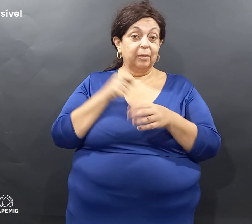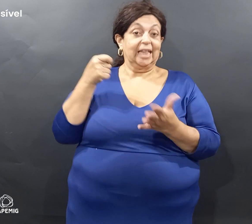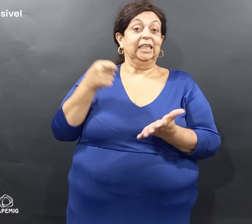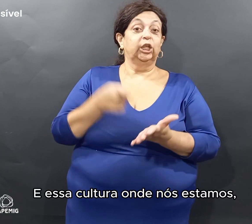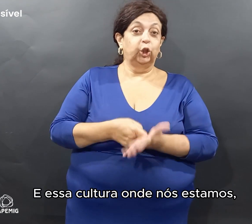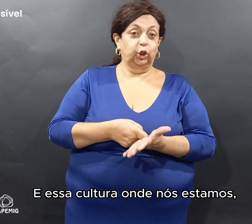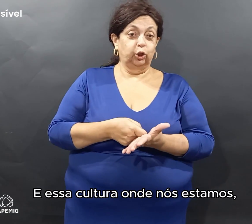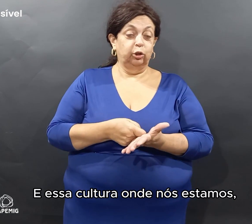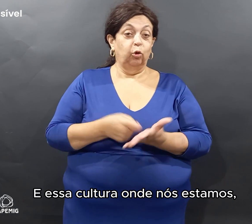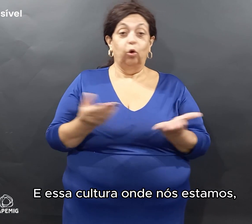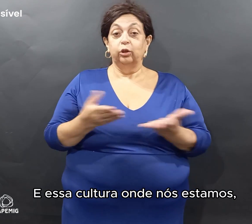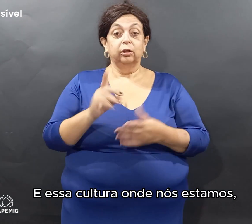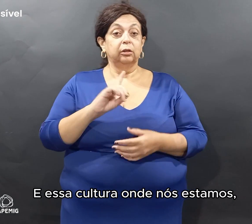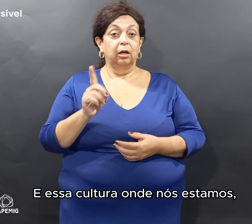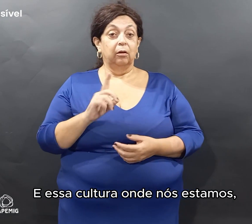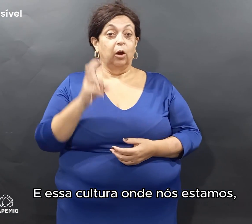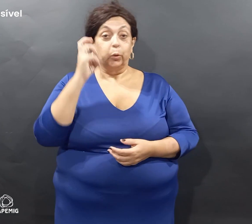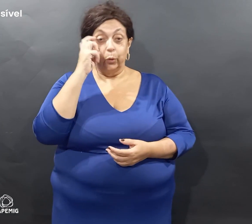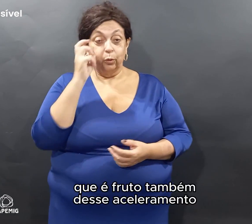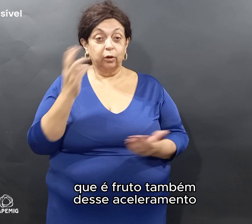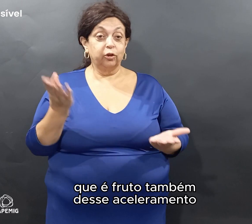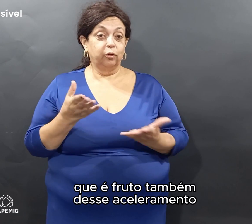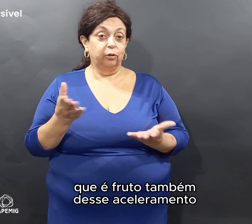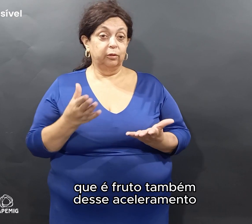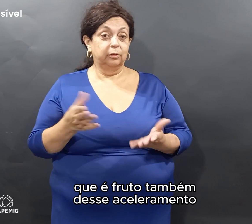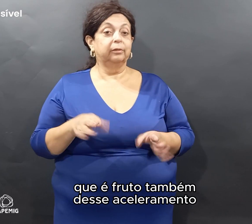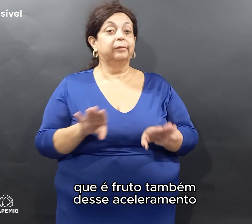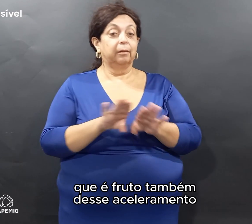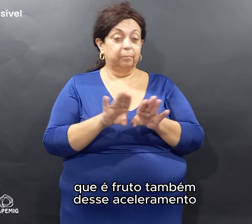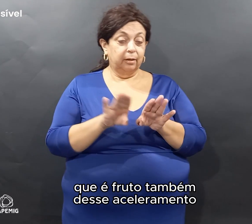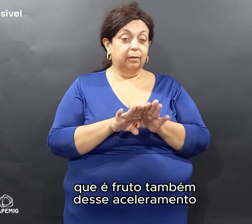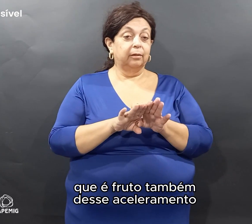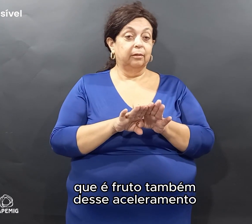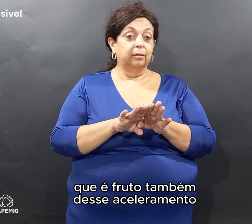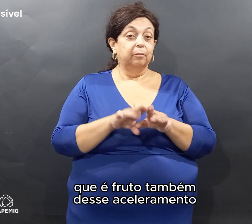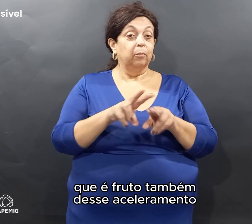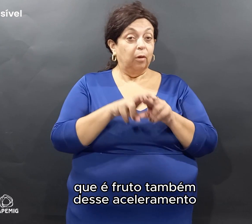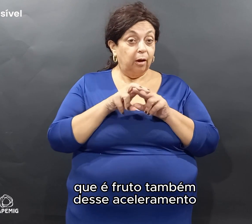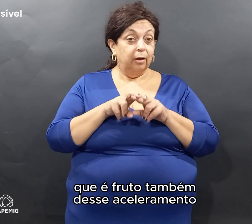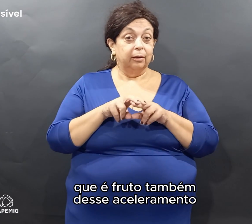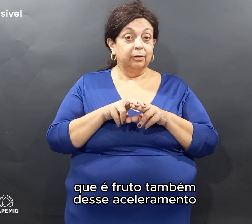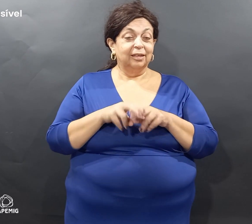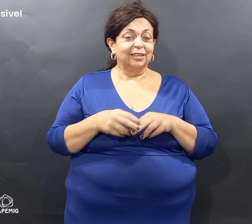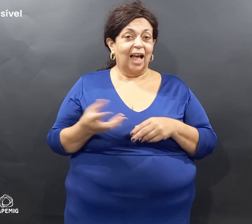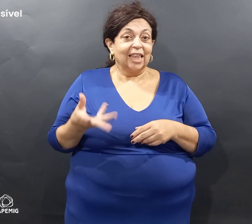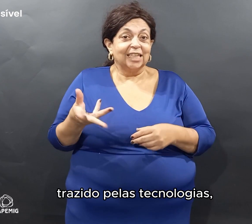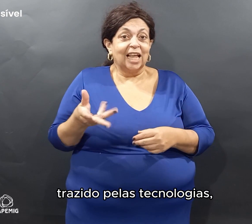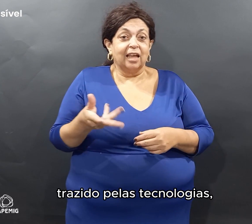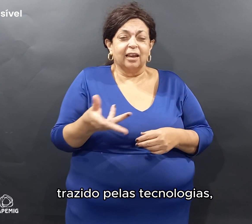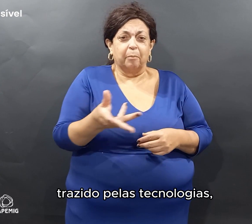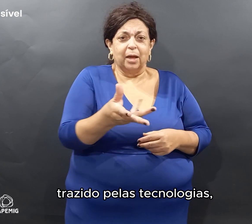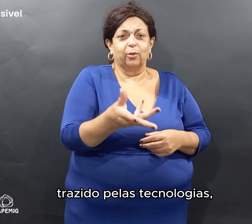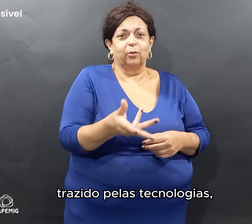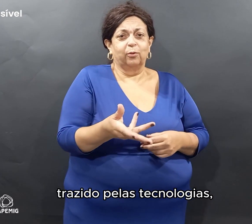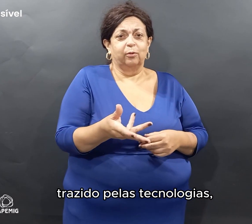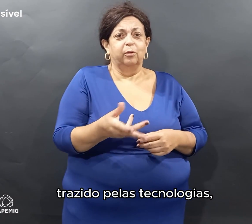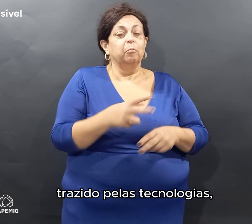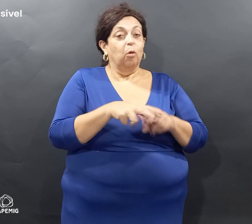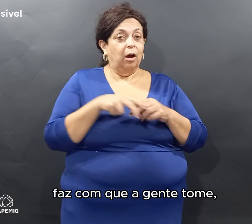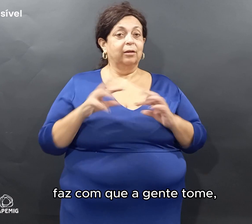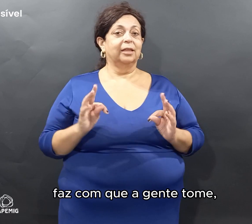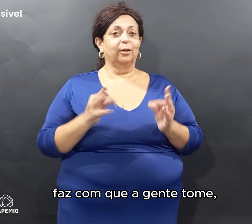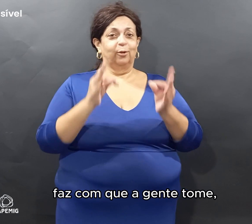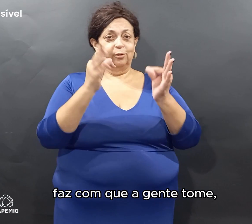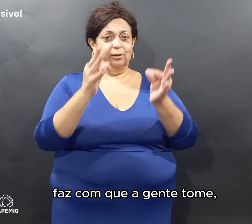não. E essa cultura onde nós estamos, que é fruto também desse aceleramento trazido pelas